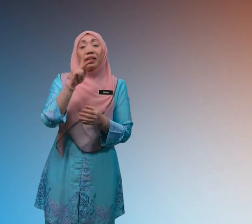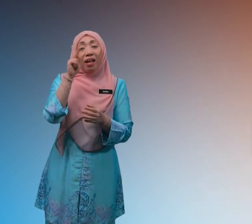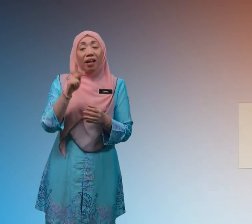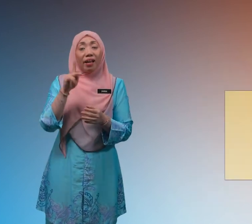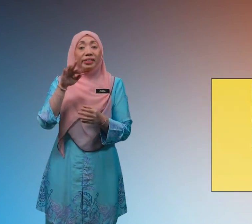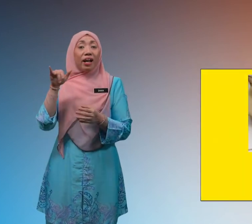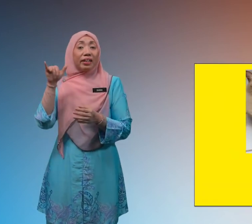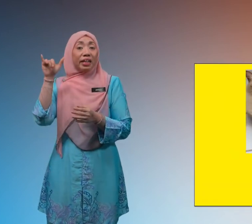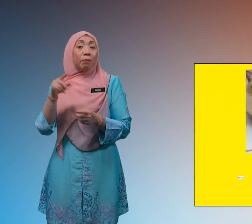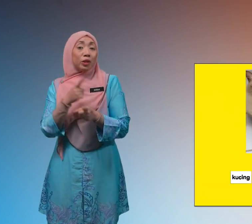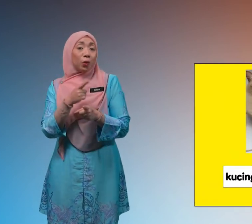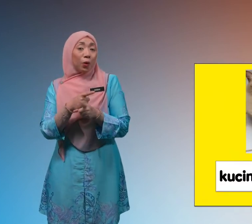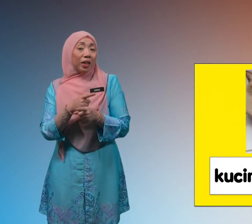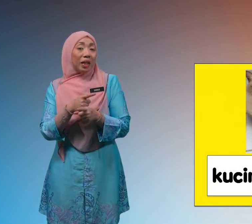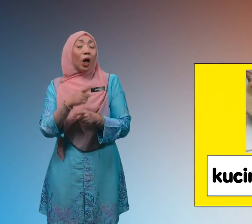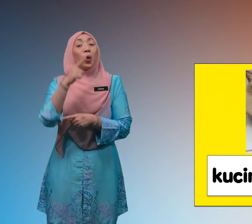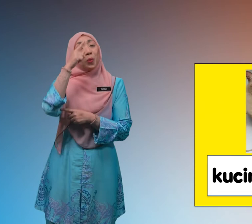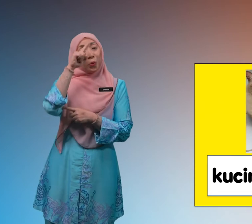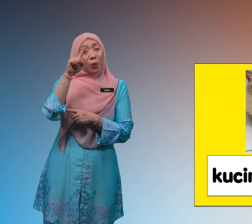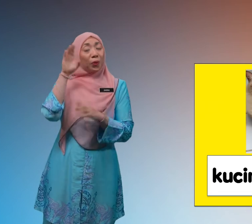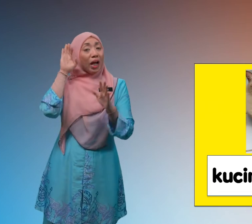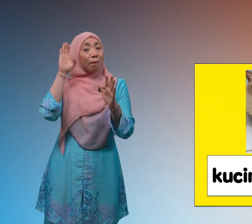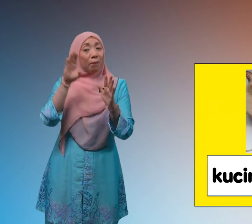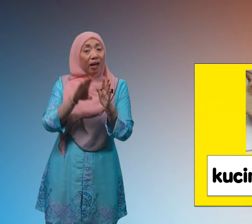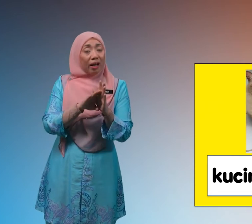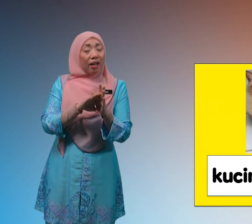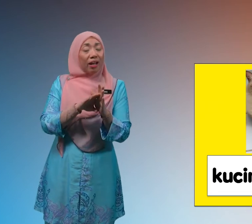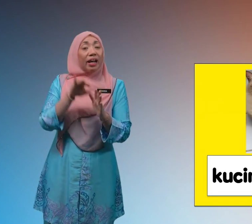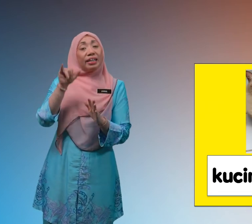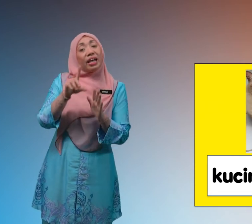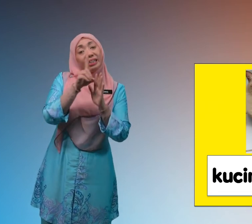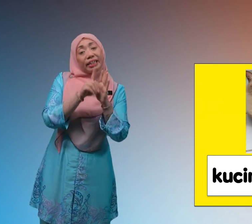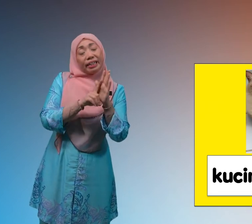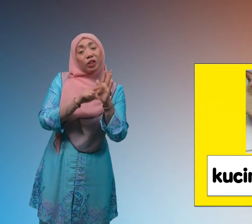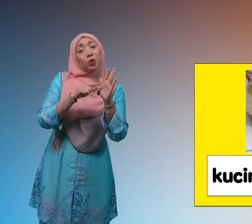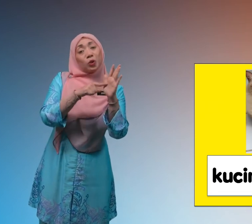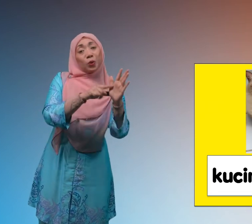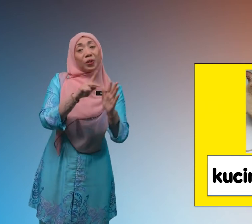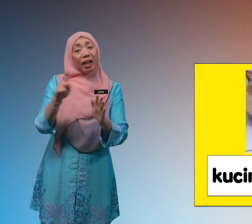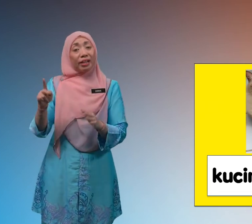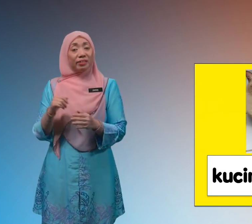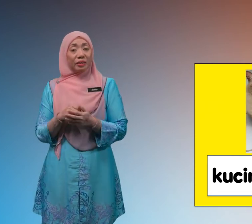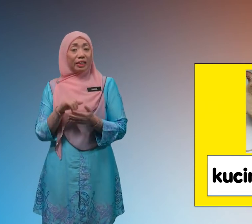Apakah ejaan yang betul untuk gambar yang ditunjukkan itu?